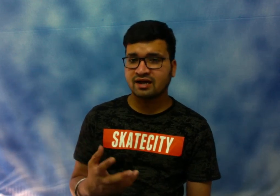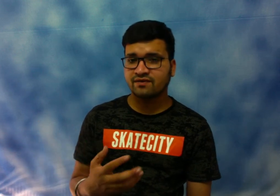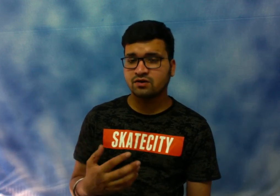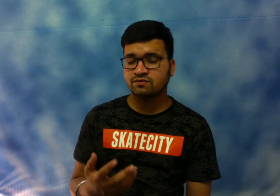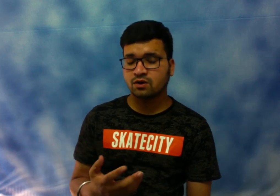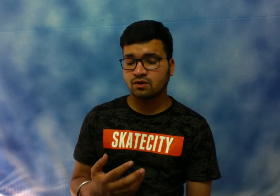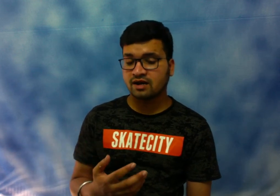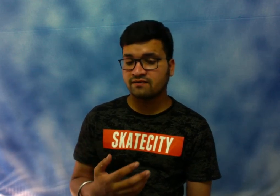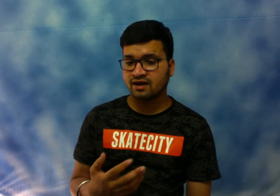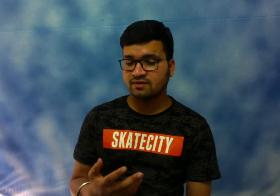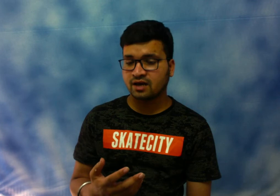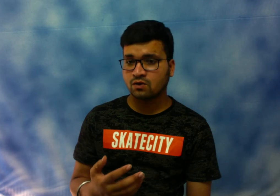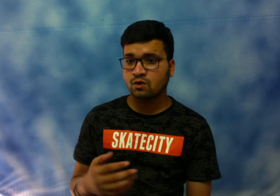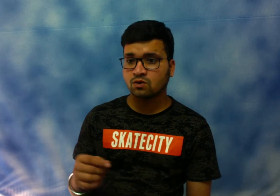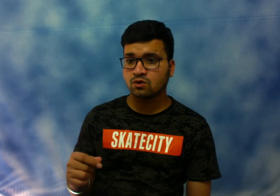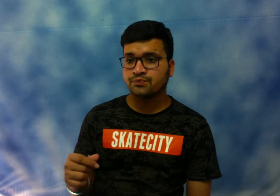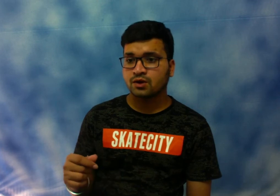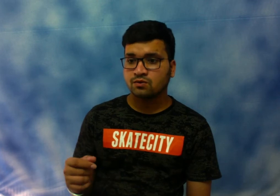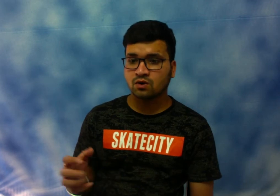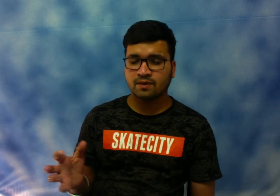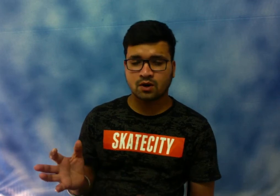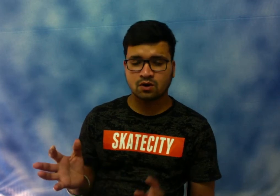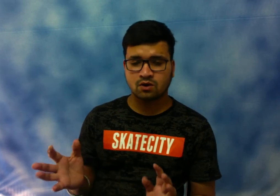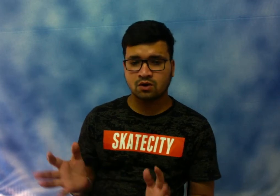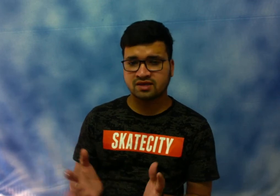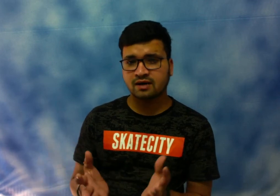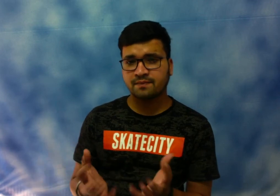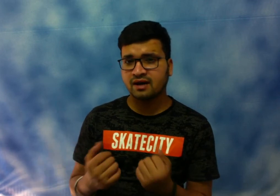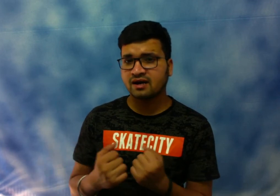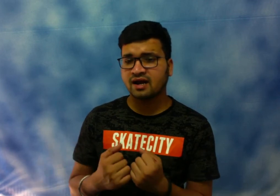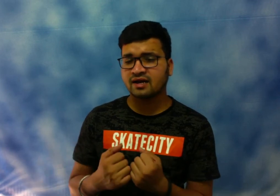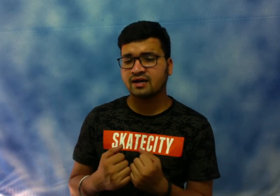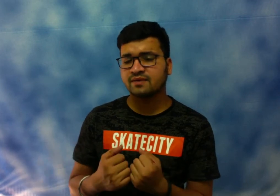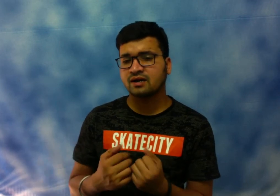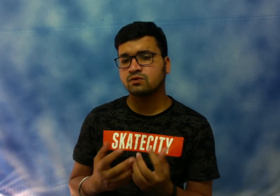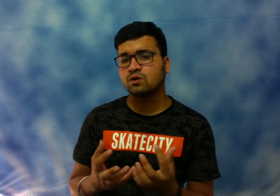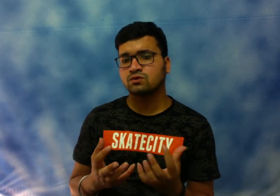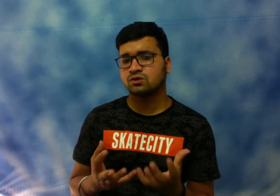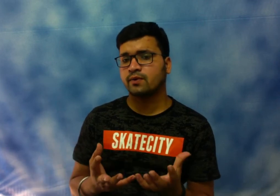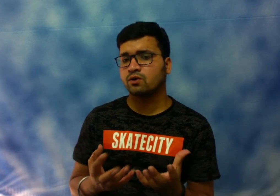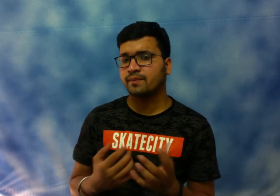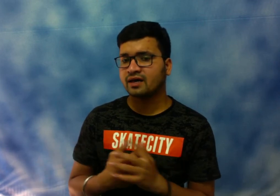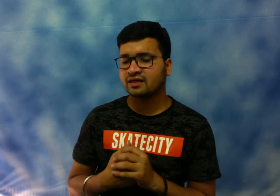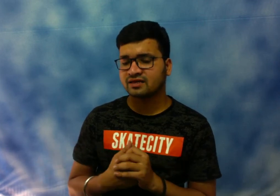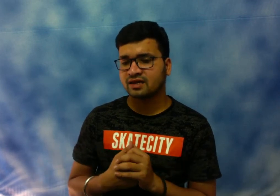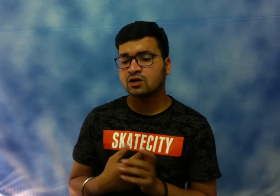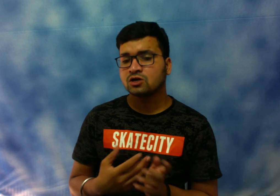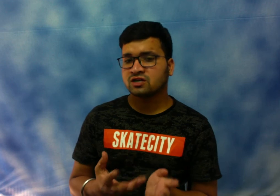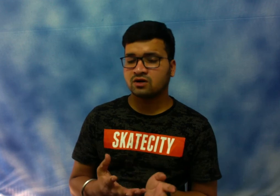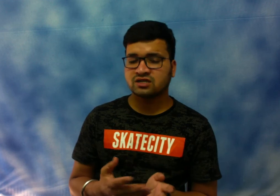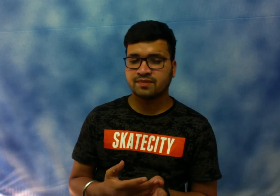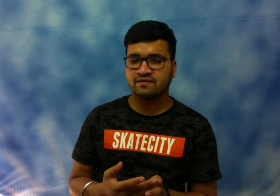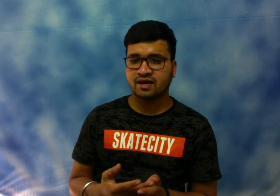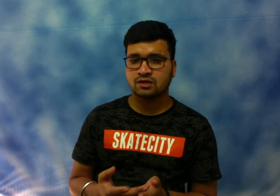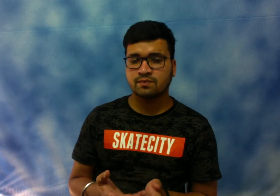काफी यूजफुल होगा, काफी लाभदायक होगा, वो उनको वो उन कपड़ों को हो सकता है अगर पहनने लायक है, मतलब तो वो उन कपड़ों को पहन सकते हैं, और चप्पल वगैरह तो वो पहन